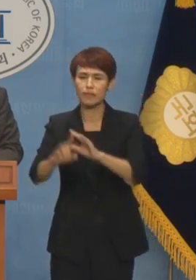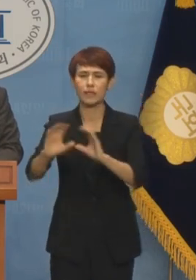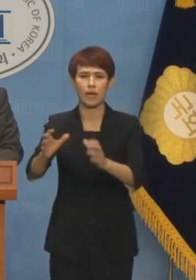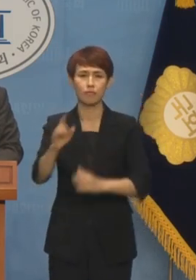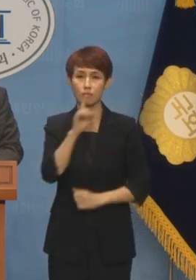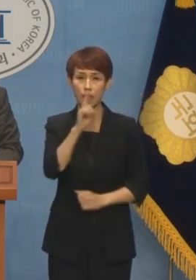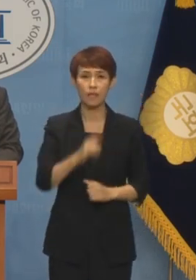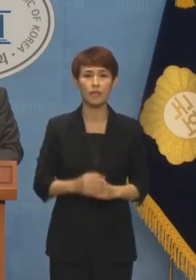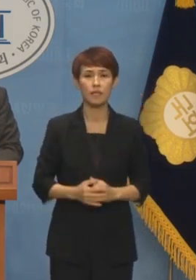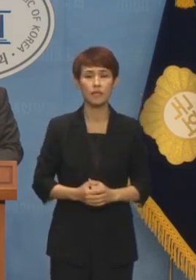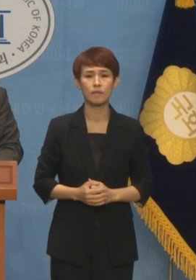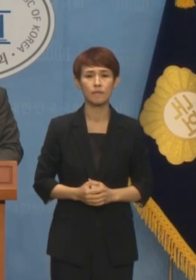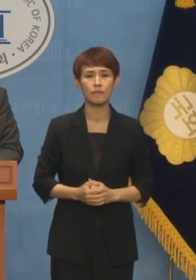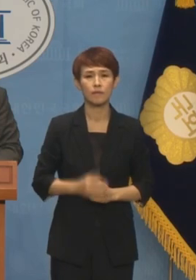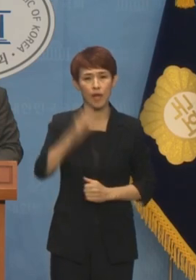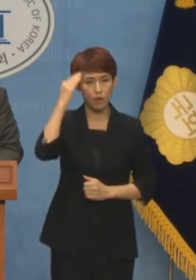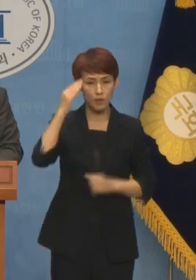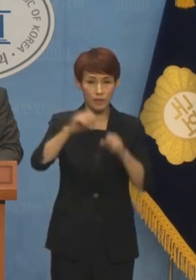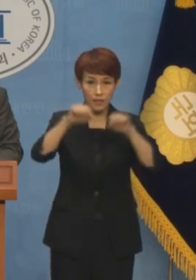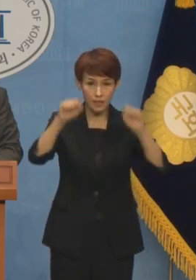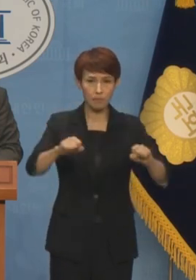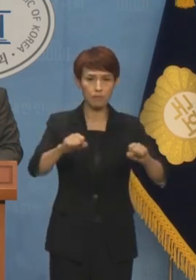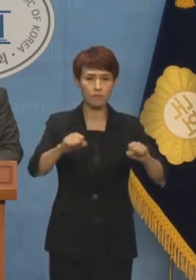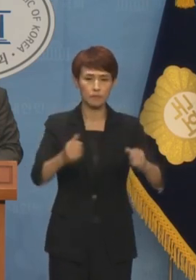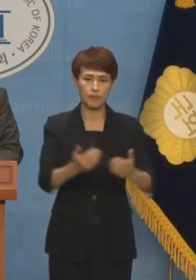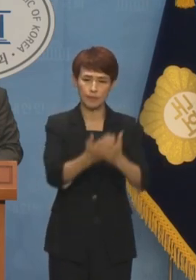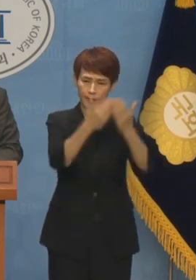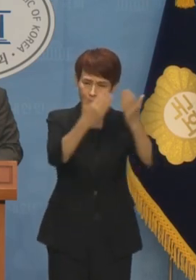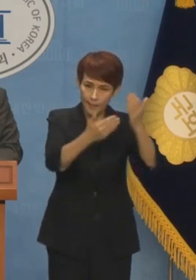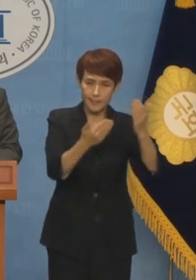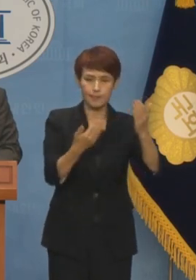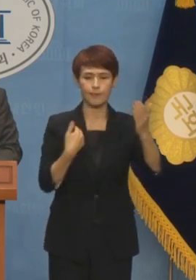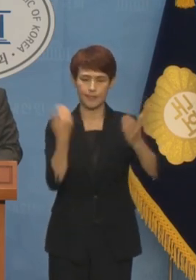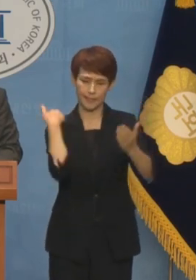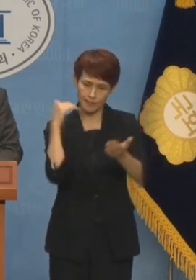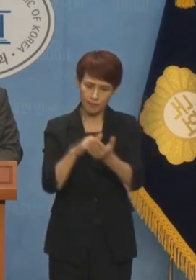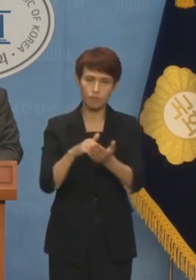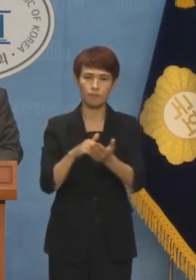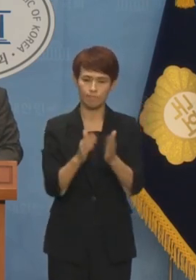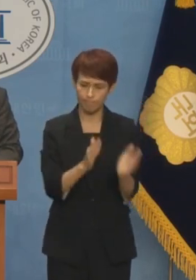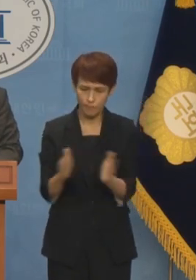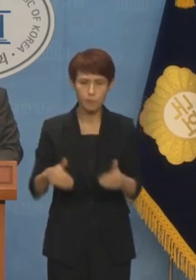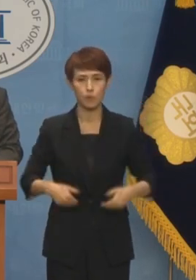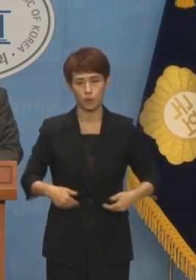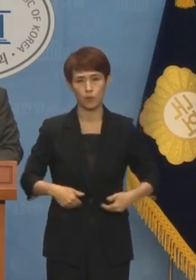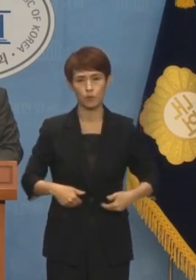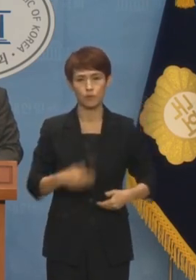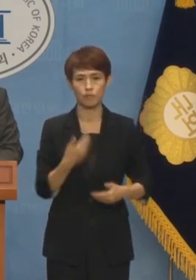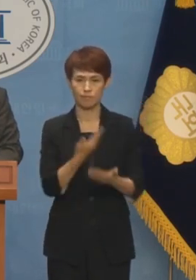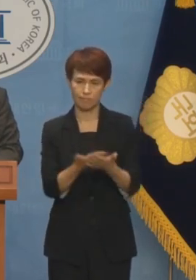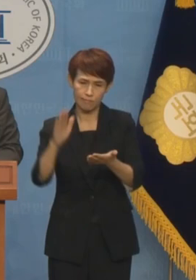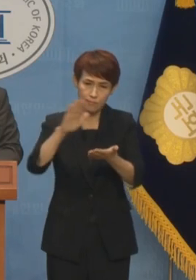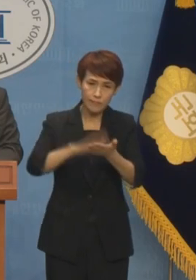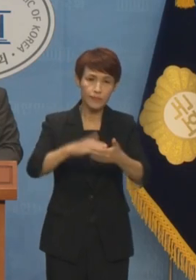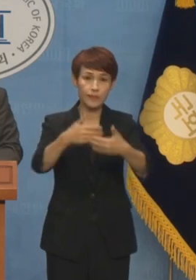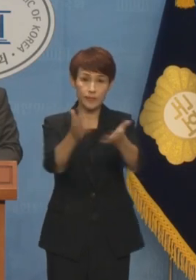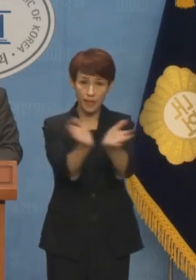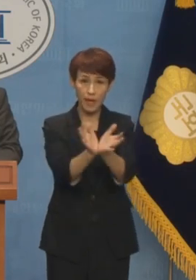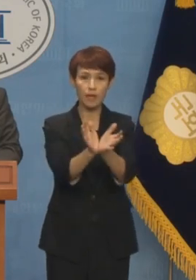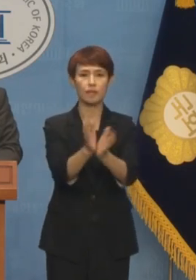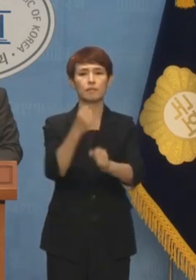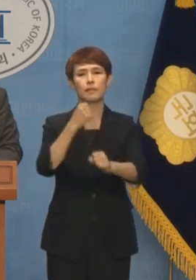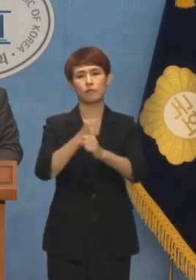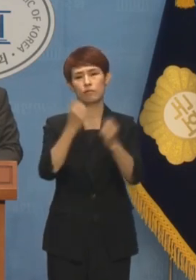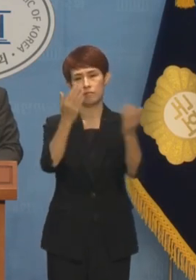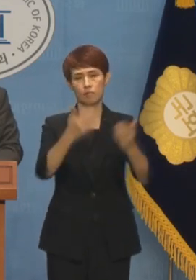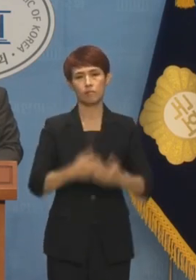말해 대한민국 모든 시스템을 저성장 시대로 다시 세팅해야 합니다. 리셋 코리아 개혁신당이 만들어